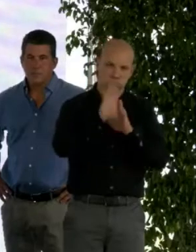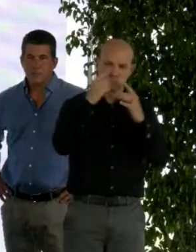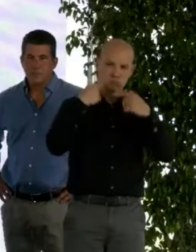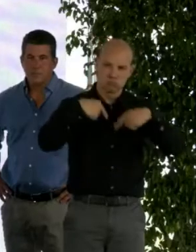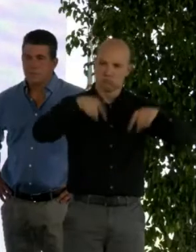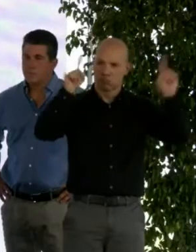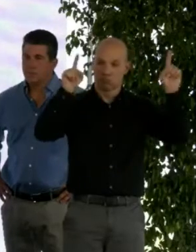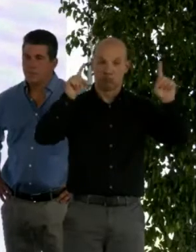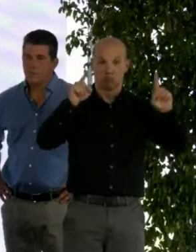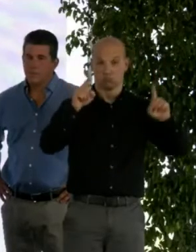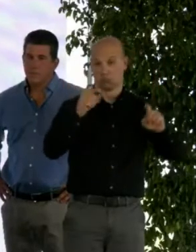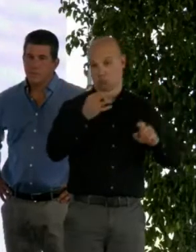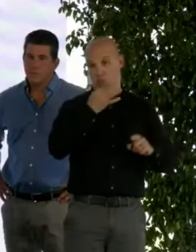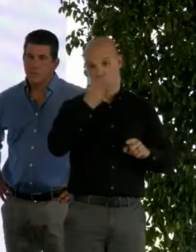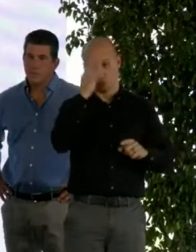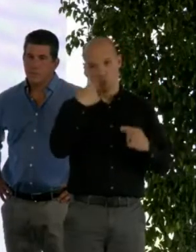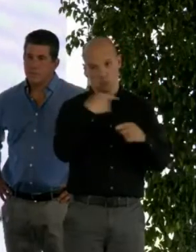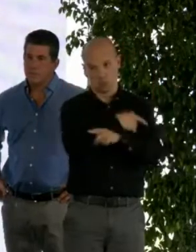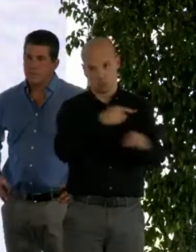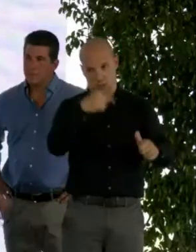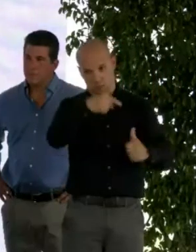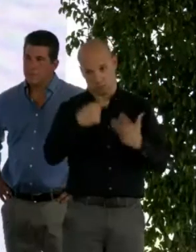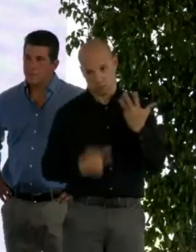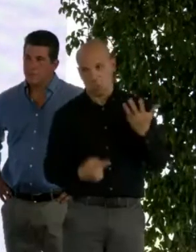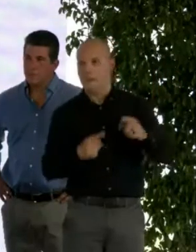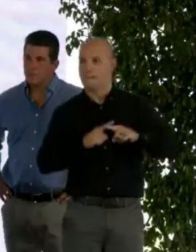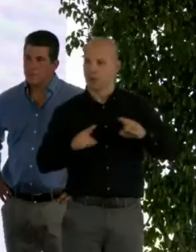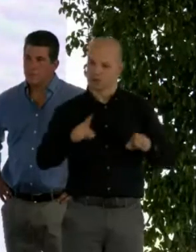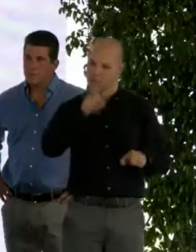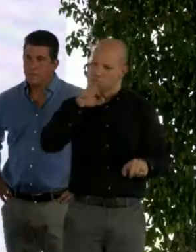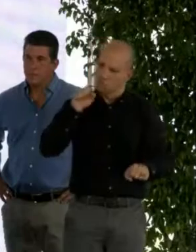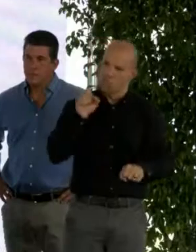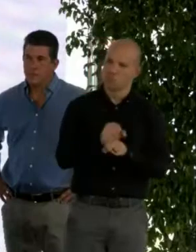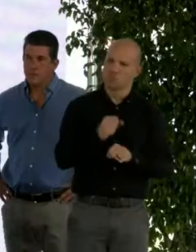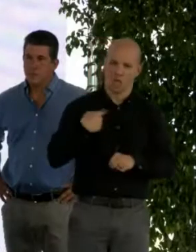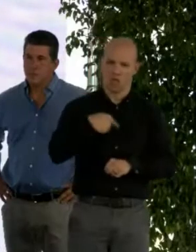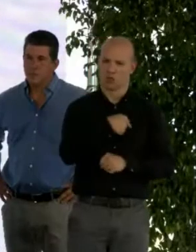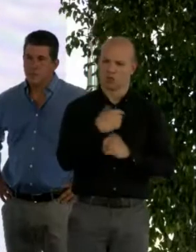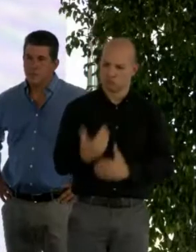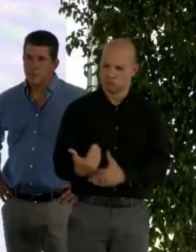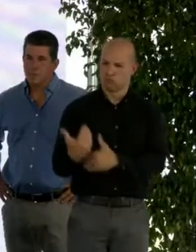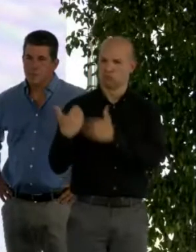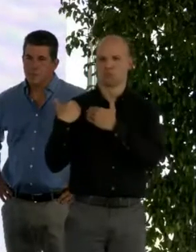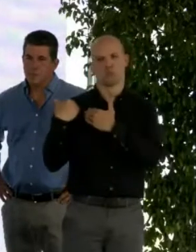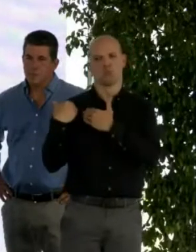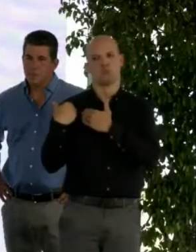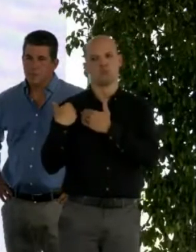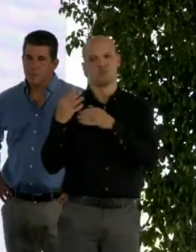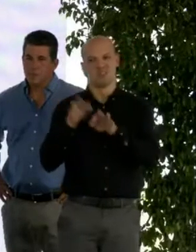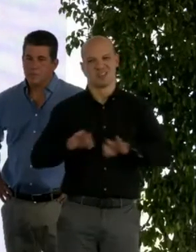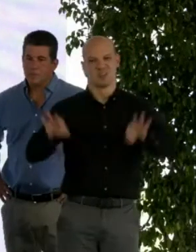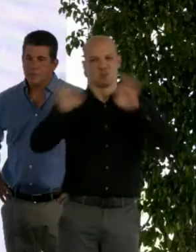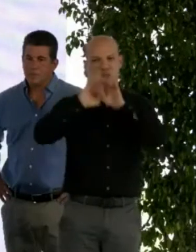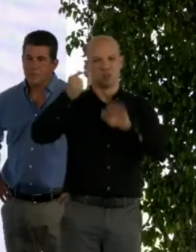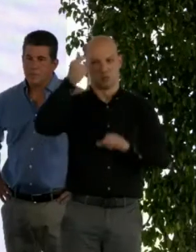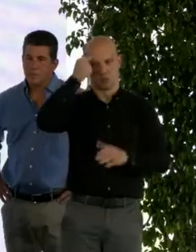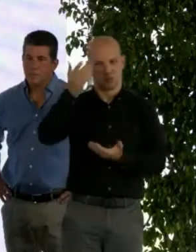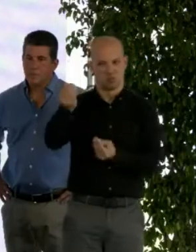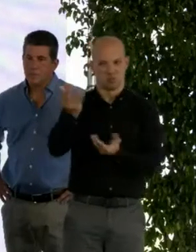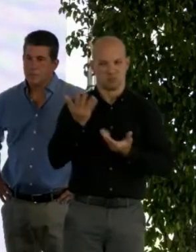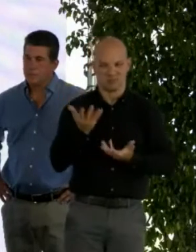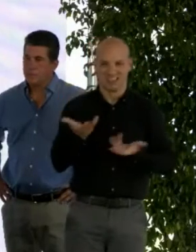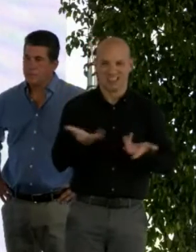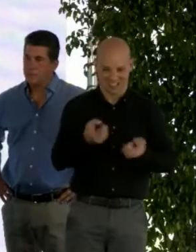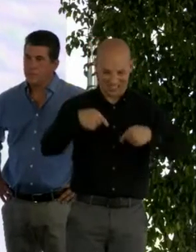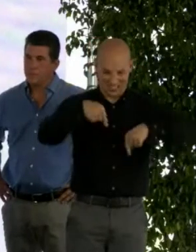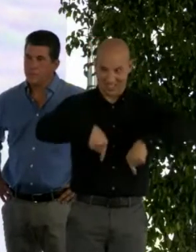estar haciendo otros anuncios y tienen nuestro compromiso y nosotros le encomiendan la instrucción bien clara por parte de nuestro gobernador de que